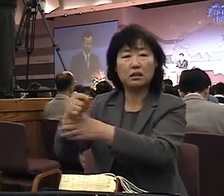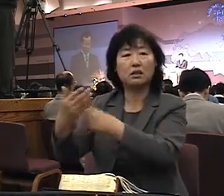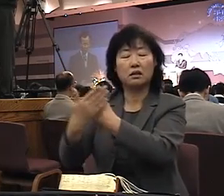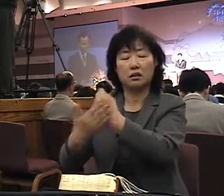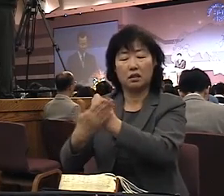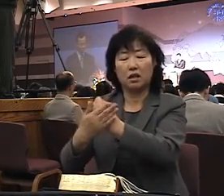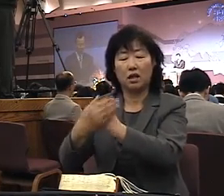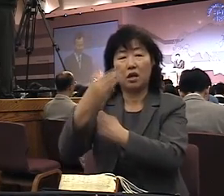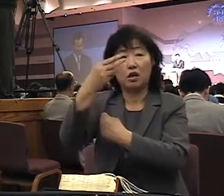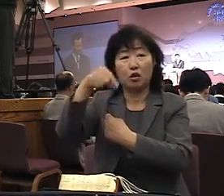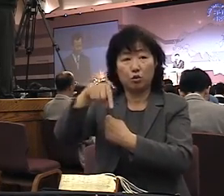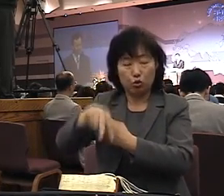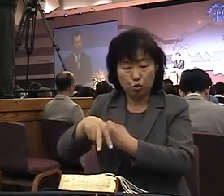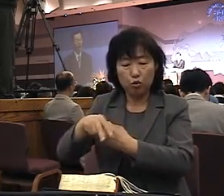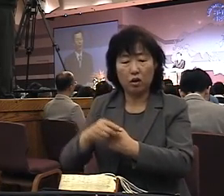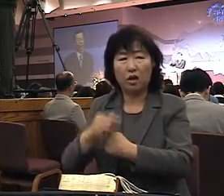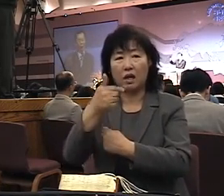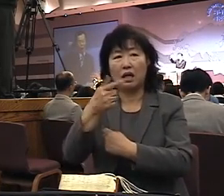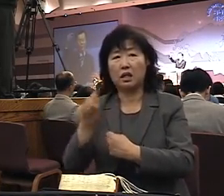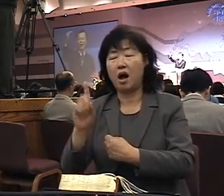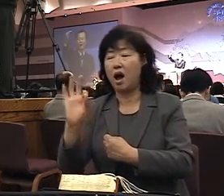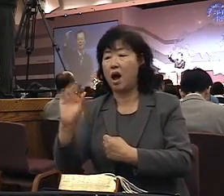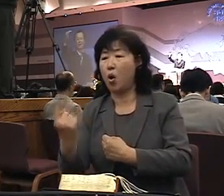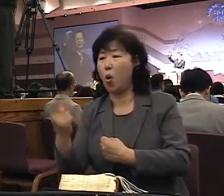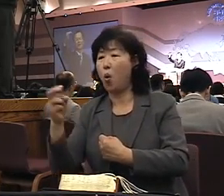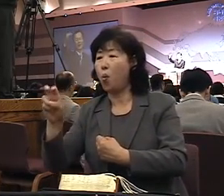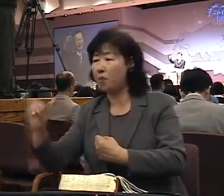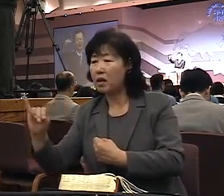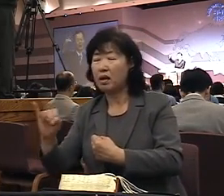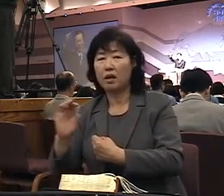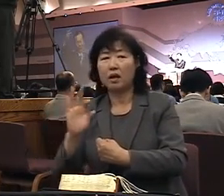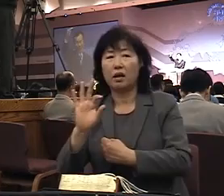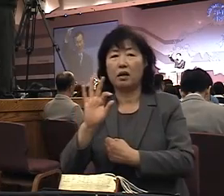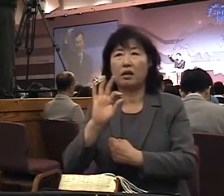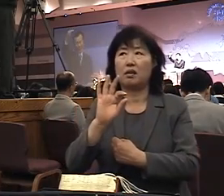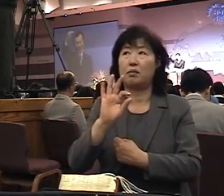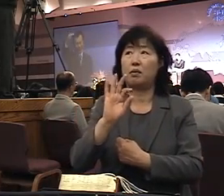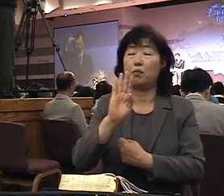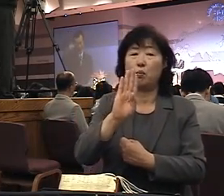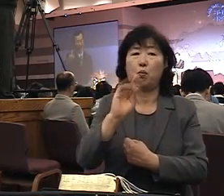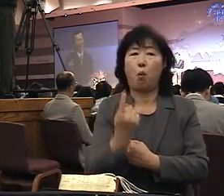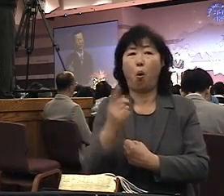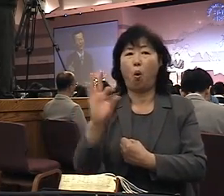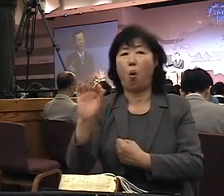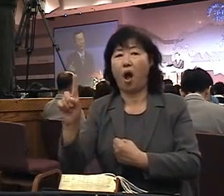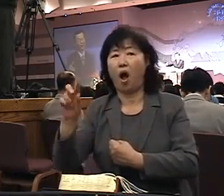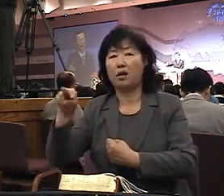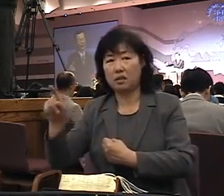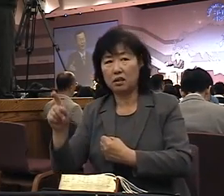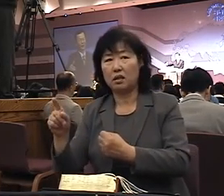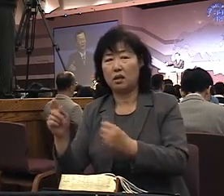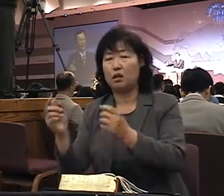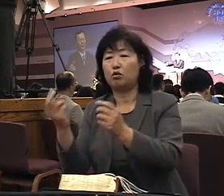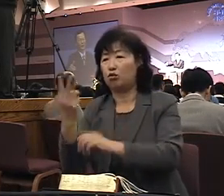룻과 보아스를 통해 나오미를 통해 오벳의 라인으로 또한 계속되고